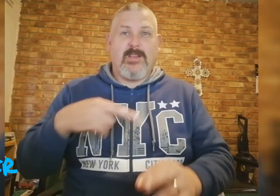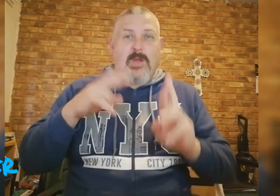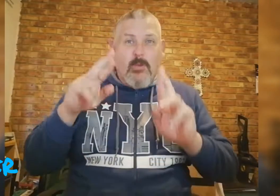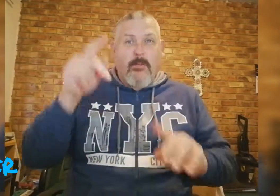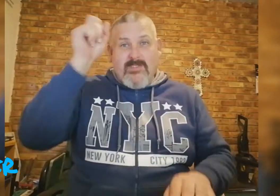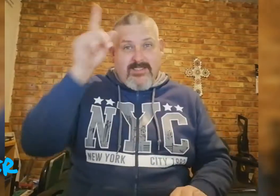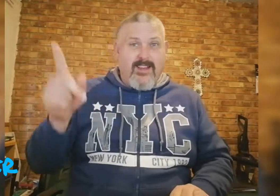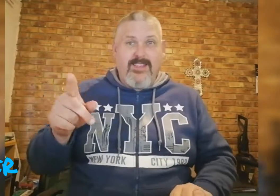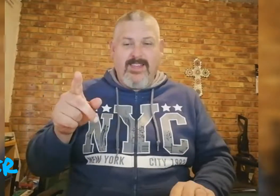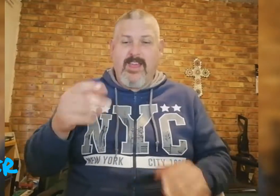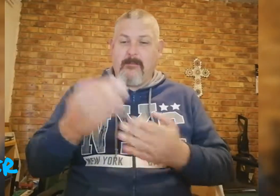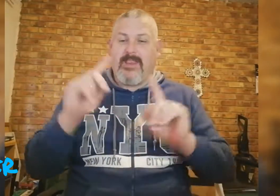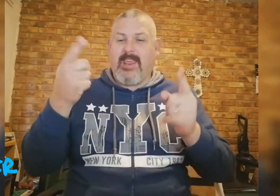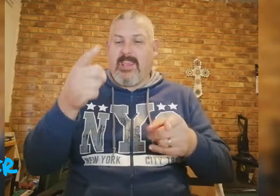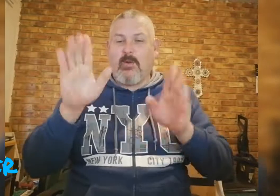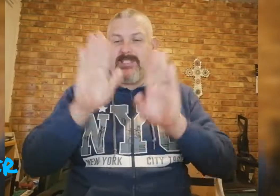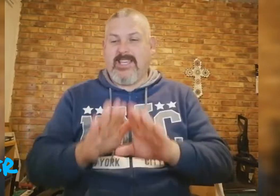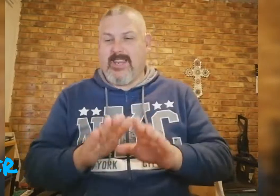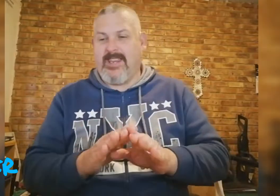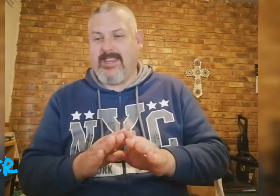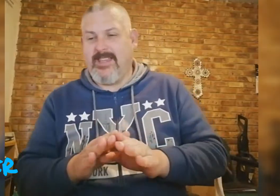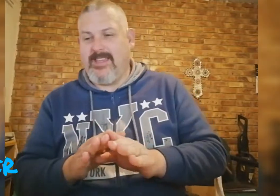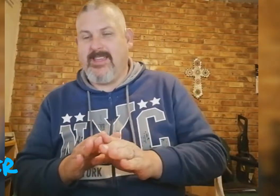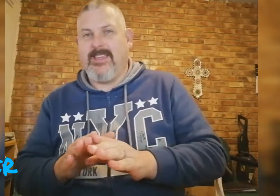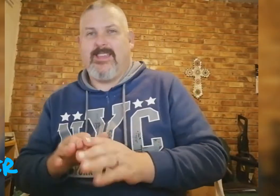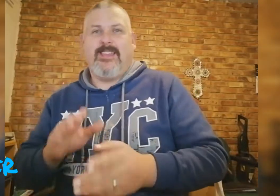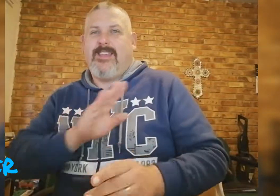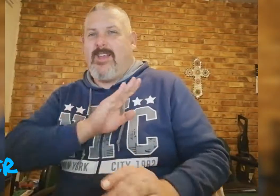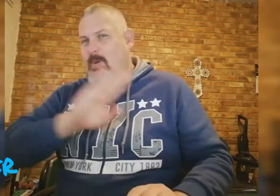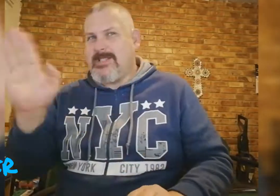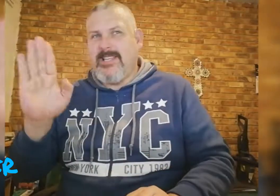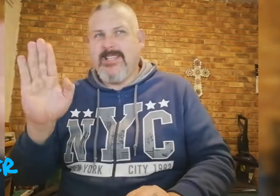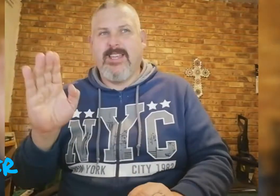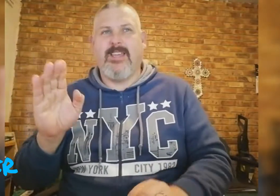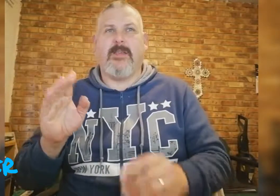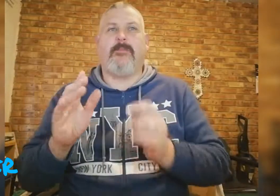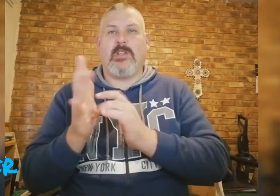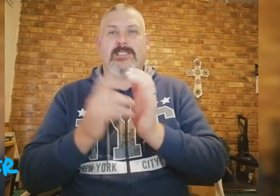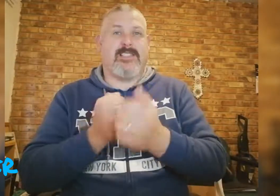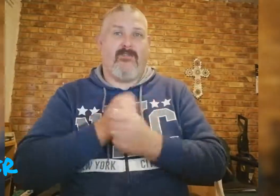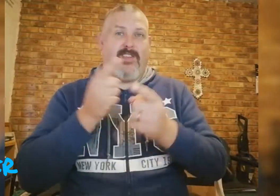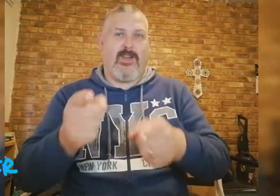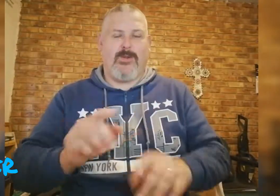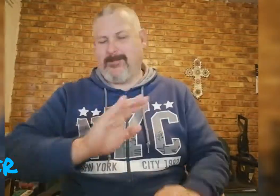So ek hoop verstaan, mag die jou sien. Tot ziens. Ik liep bij jou.